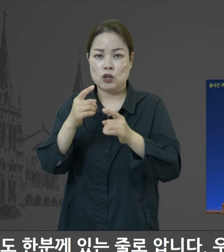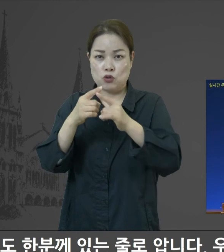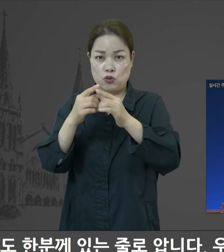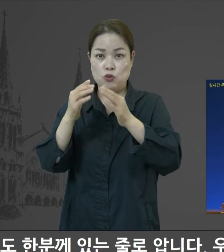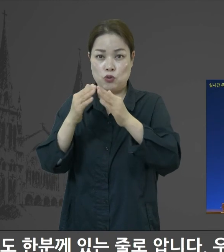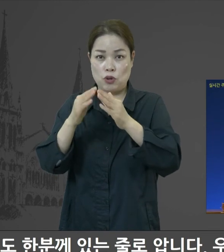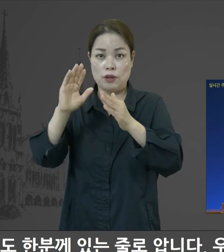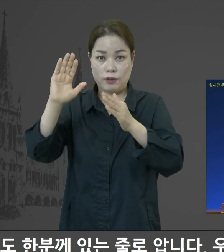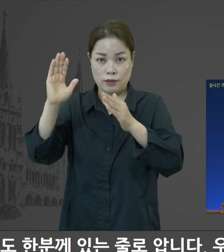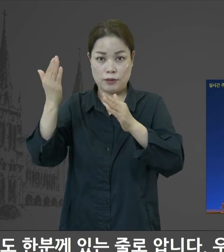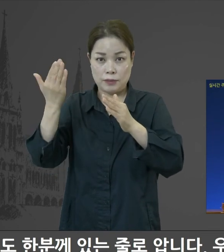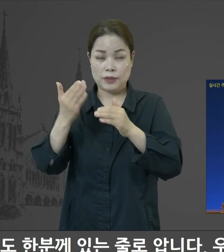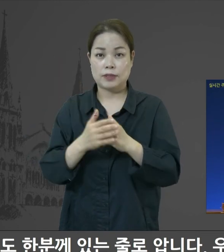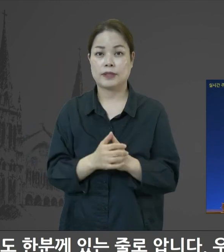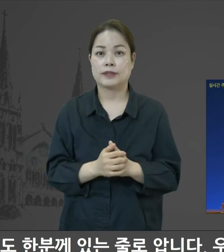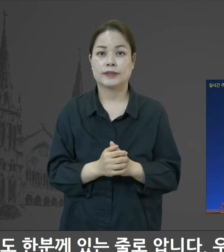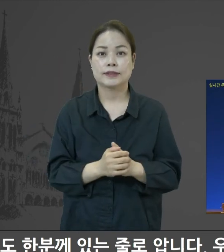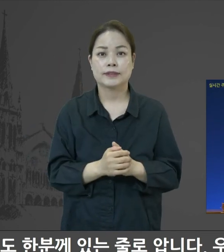교회가 되어야 된다는 것이죠.